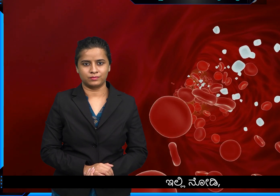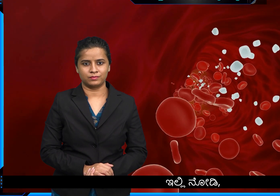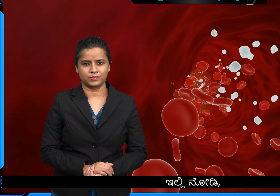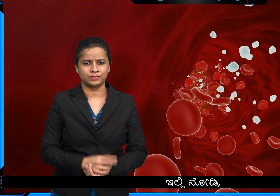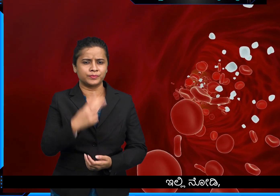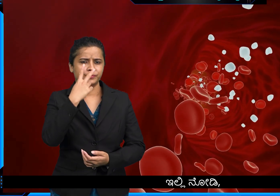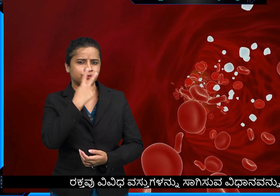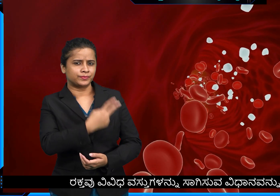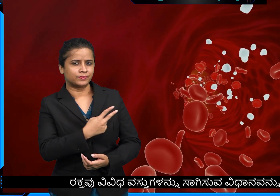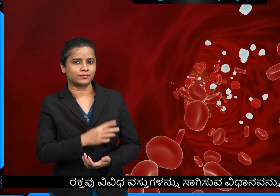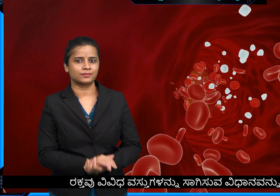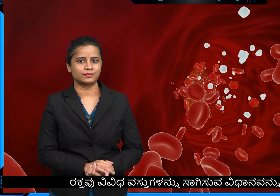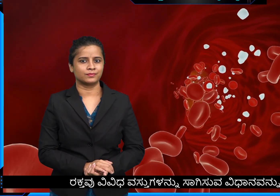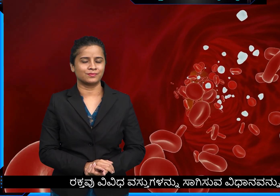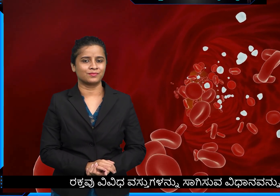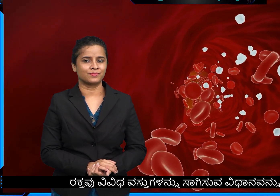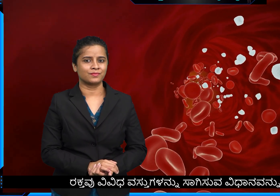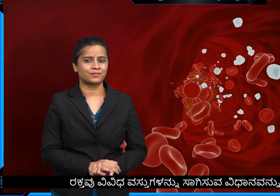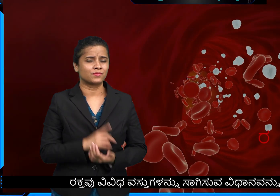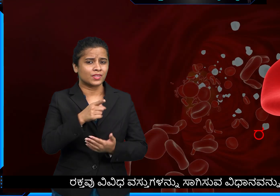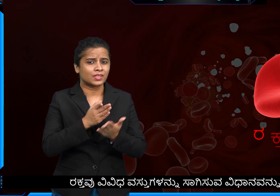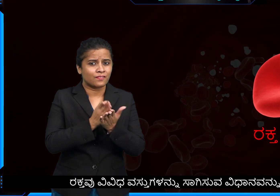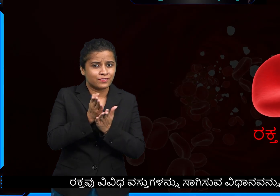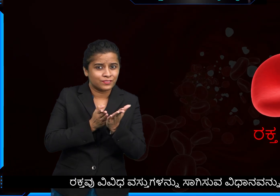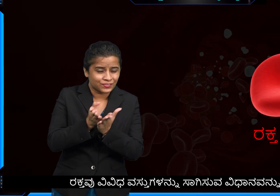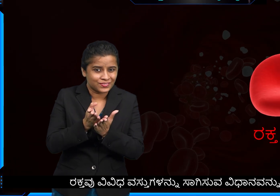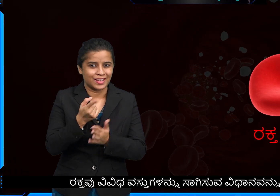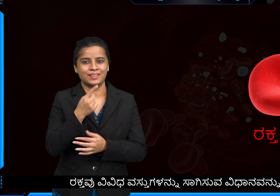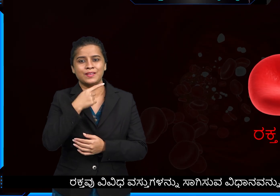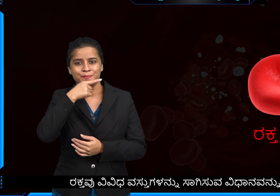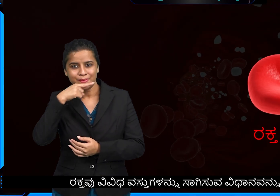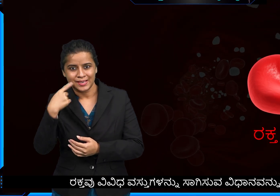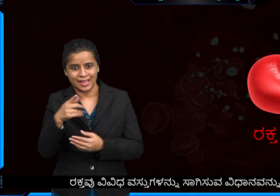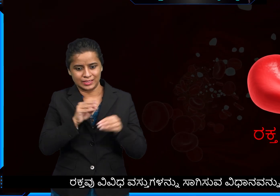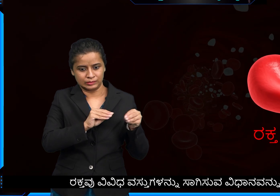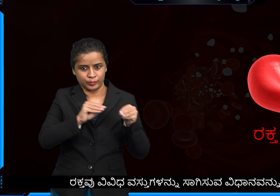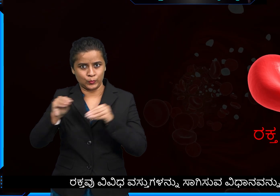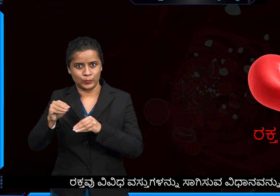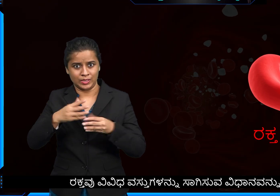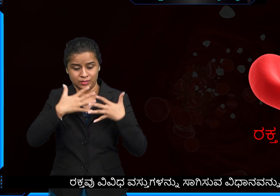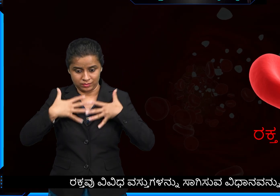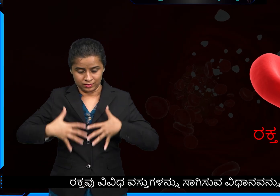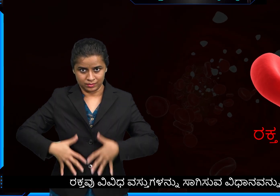ಇಲ್ಲಿ ನೋಡಿ, ರಕ್ತವು ವಿವಿಧ ವಸ್ತುಗಳನ್ನು ಸಾಗಿಸುವ ವಿಧಾನವನ್ನು ನೋಡಿ.